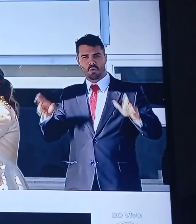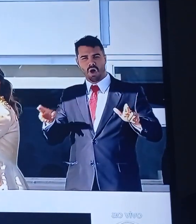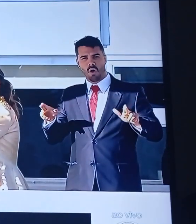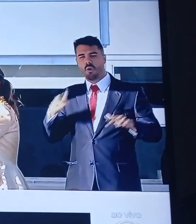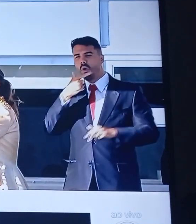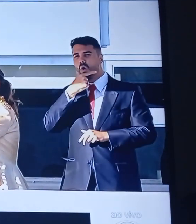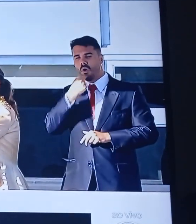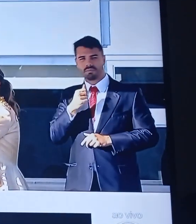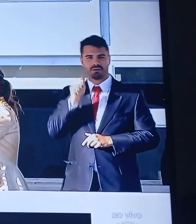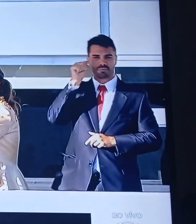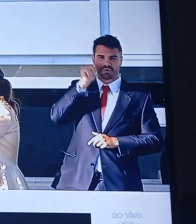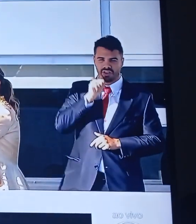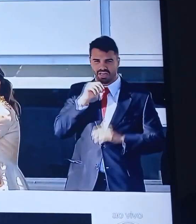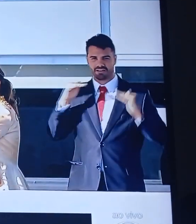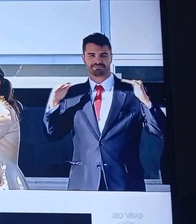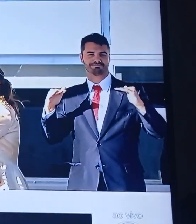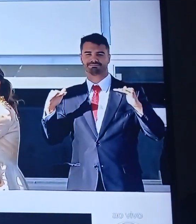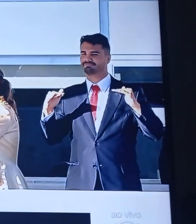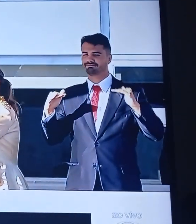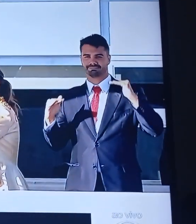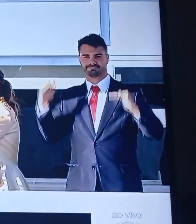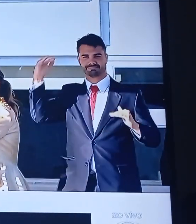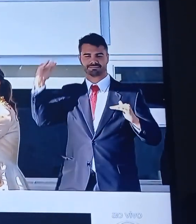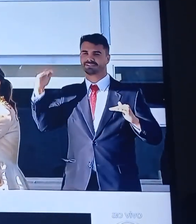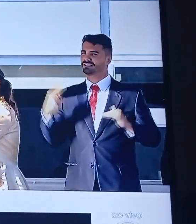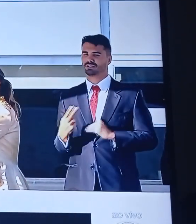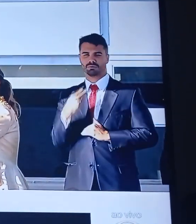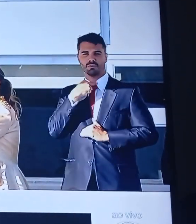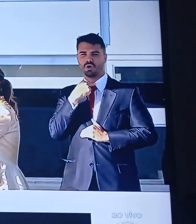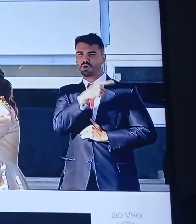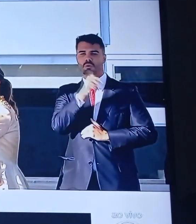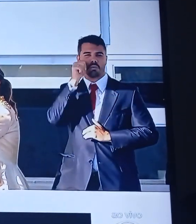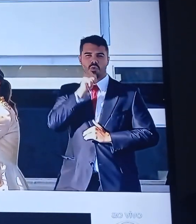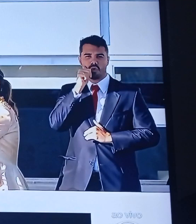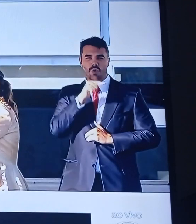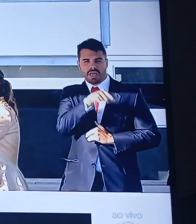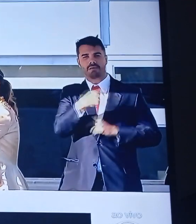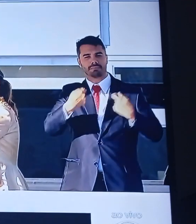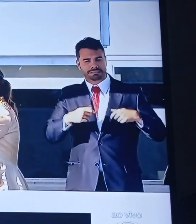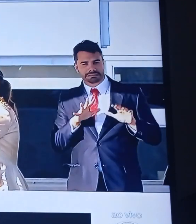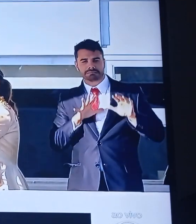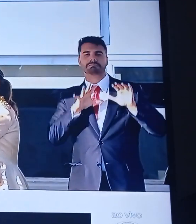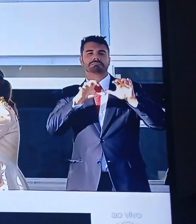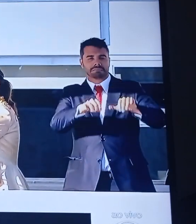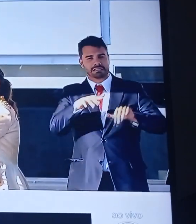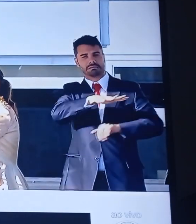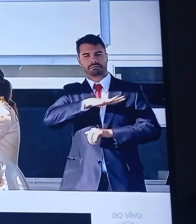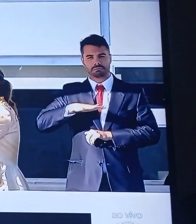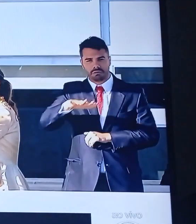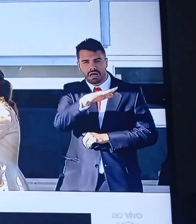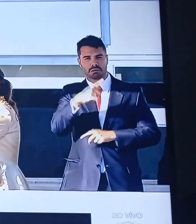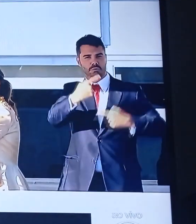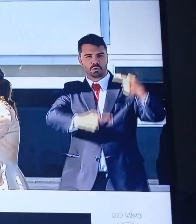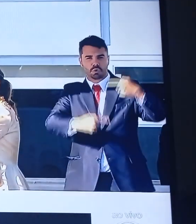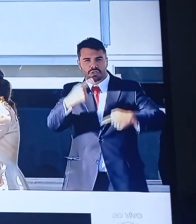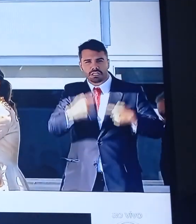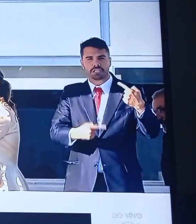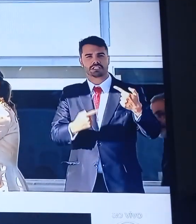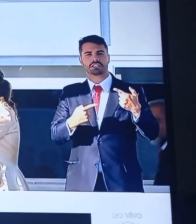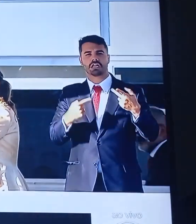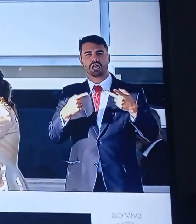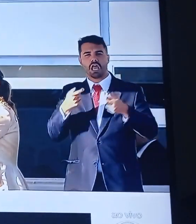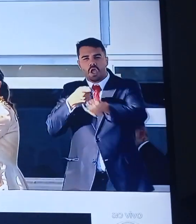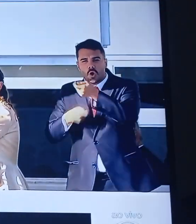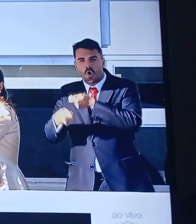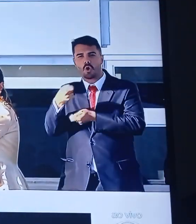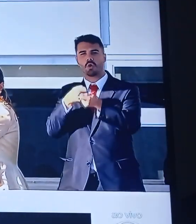precisam conquistar cada vez mais espaço nas instâncias decisórias deste país, na política, na